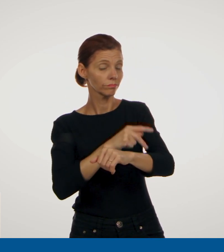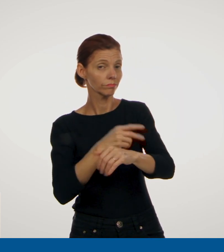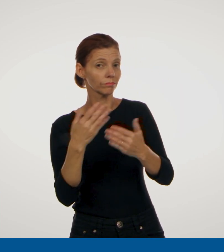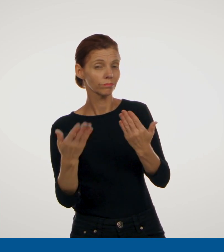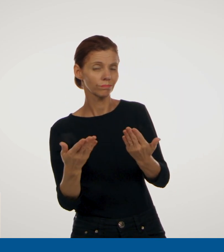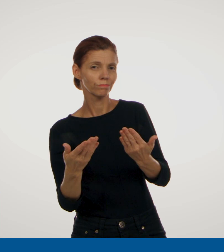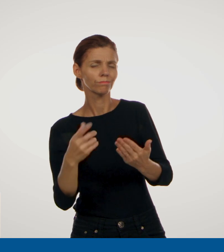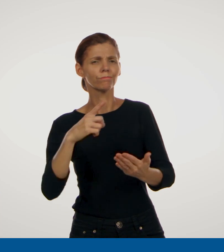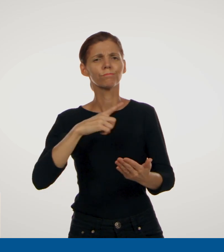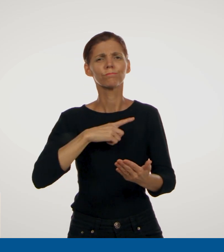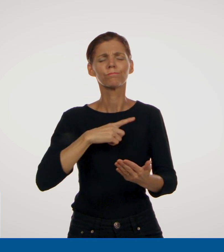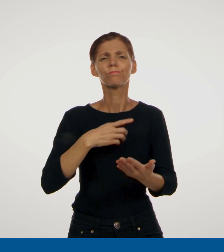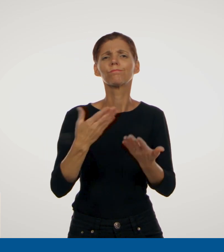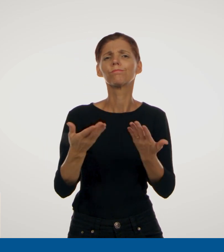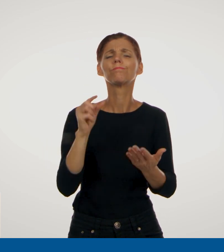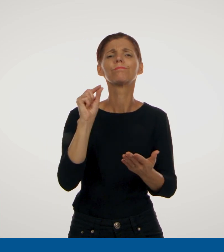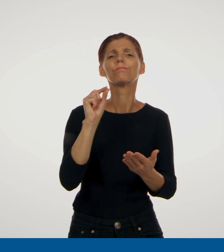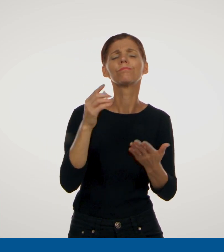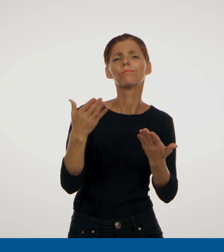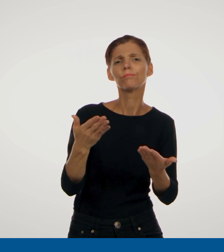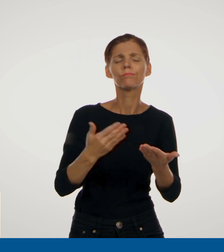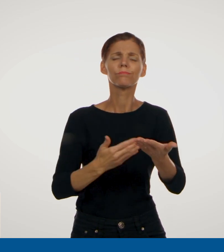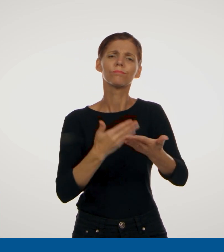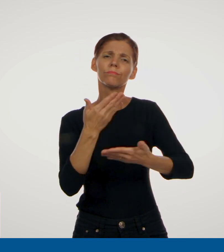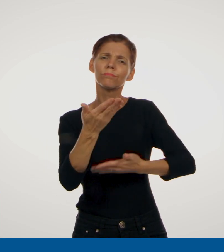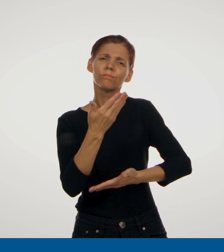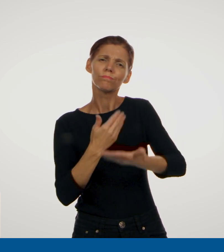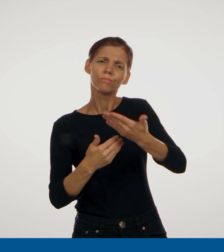A psicopedagogia busca uma